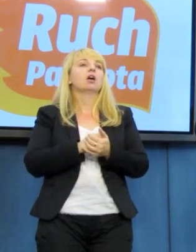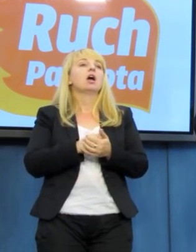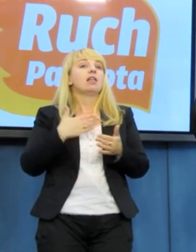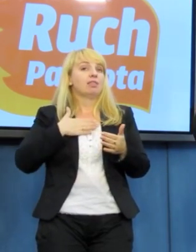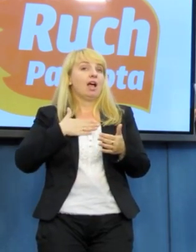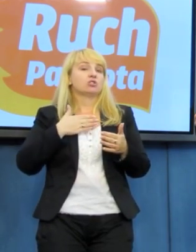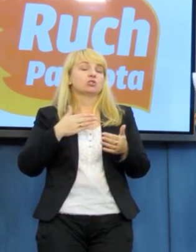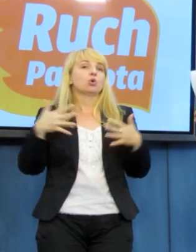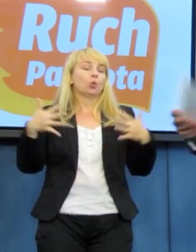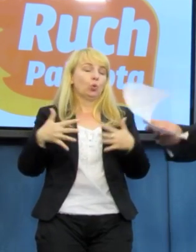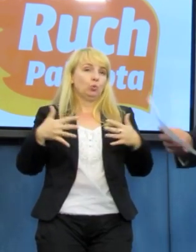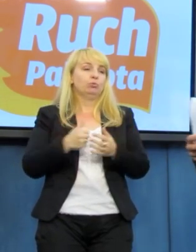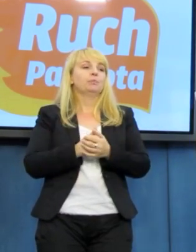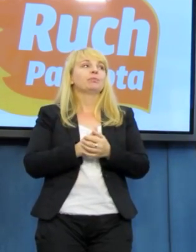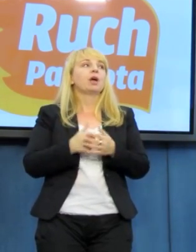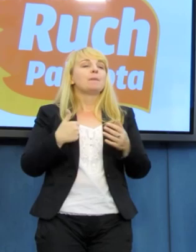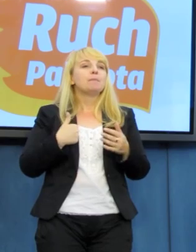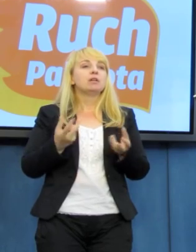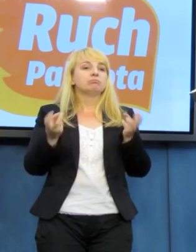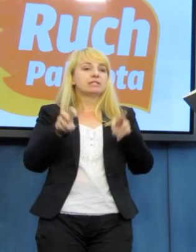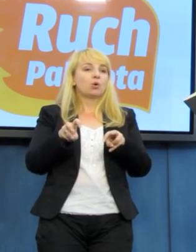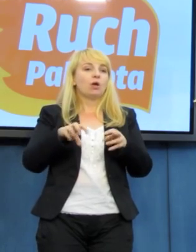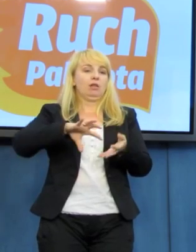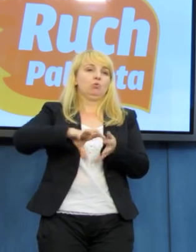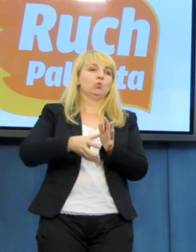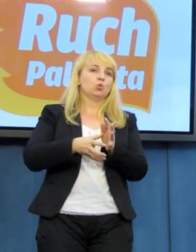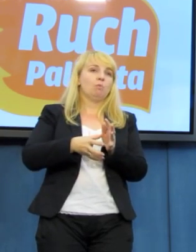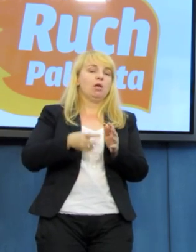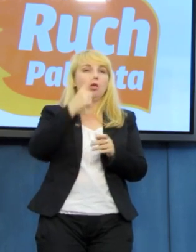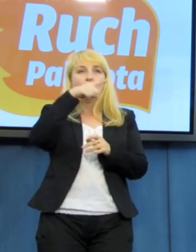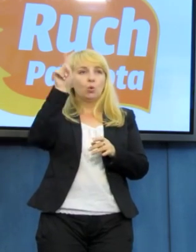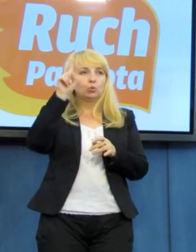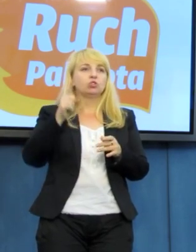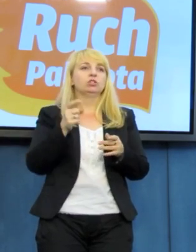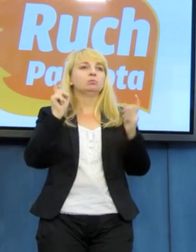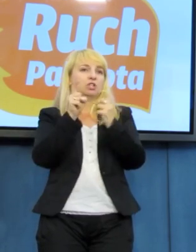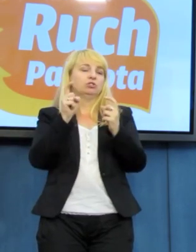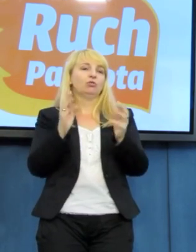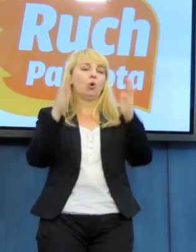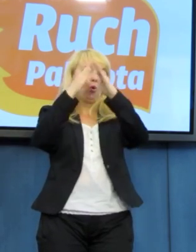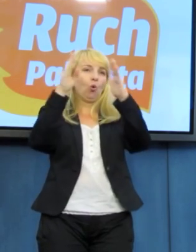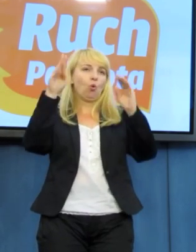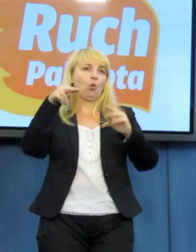Zakładamy, proszę Państwa, ten zespół w odpowiedzi na, tak jak powiedziałem,